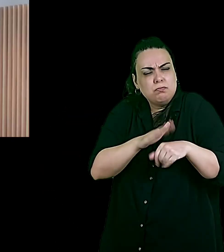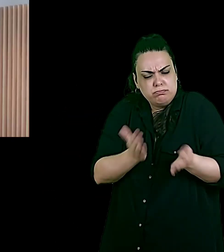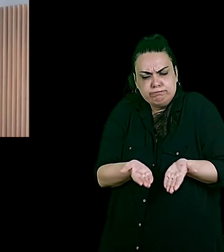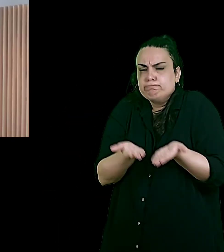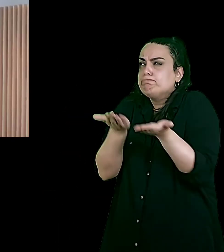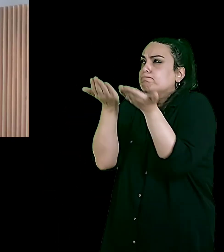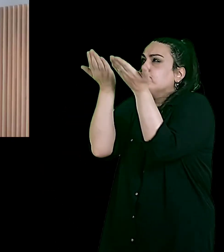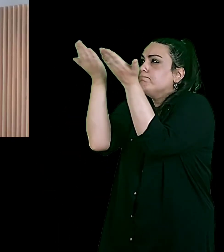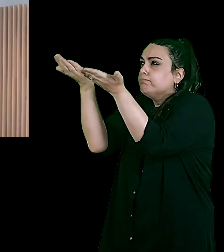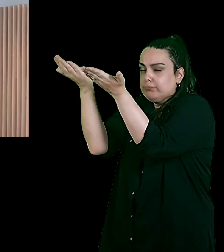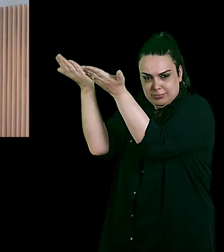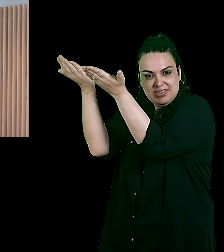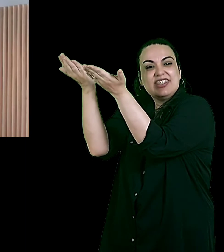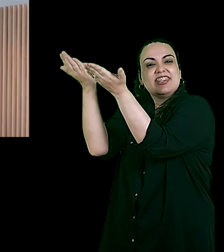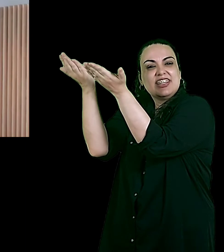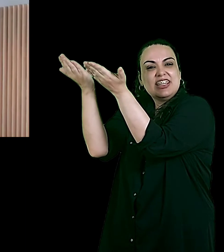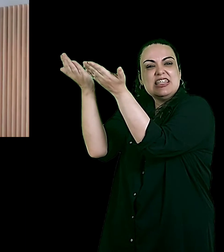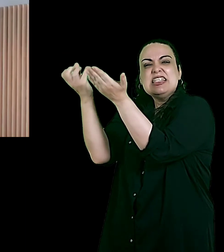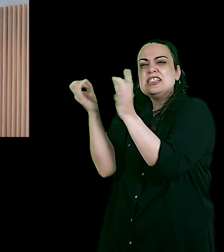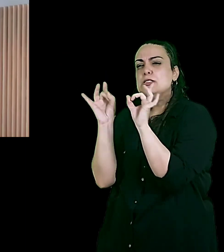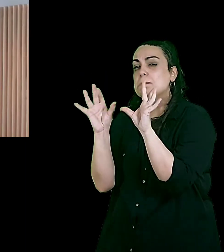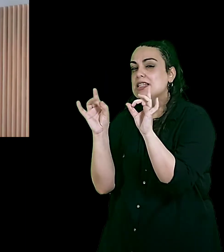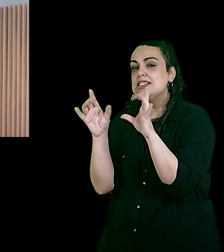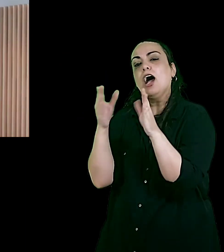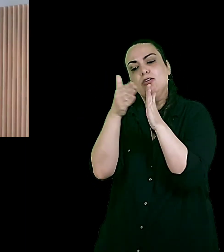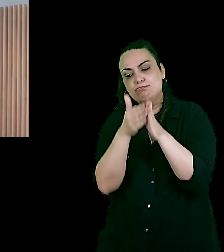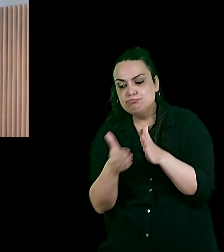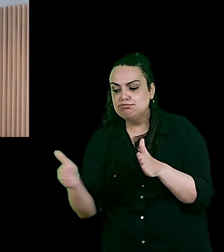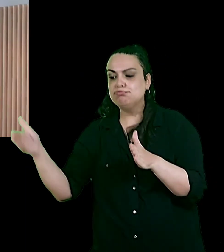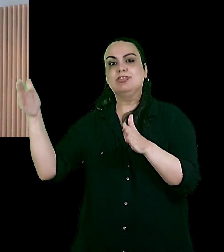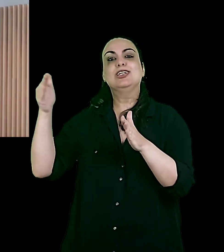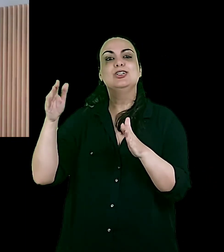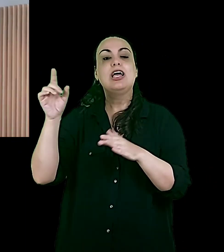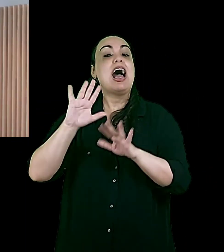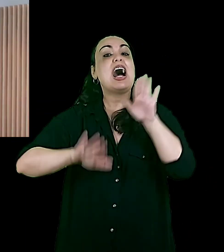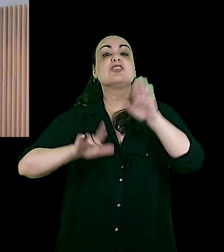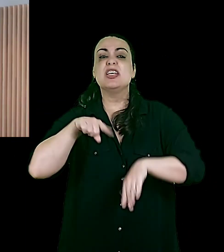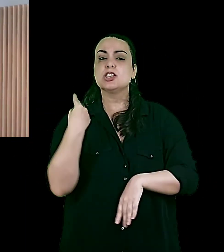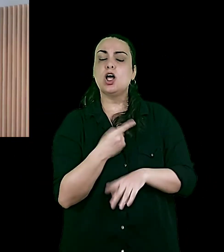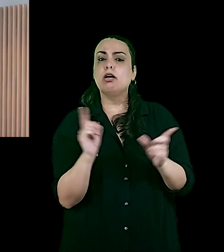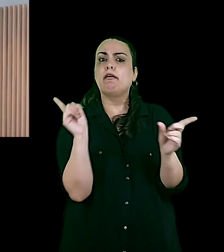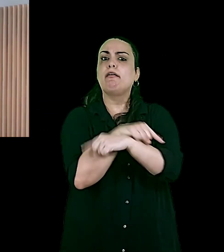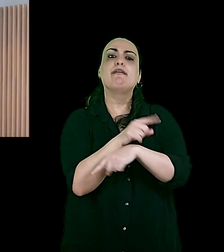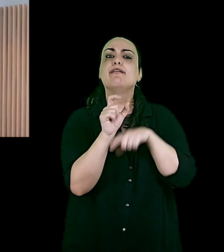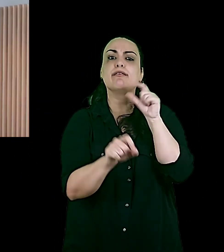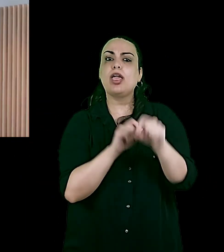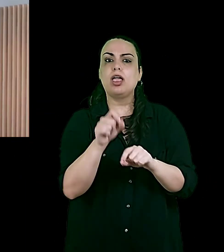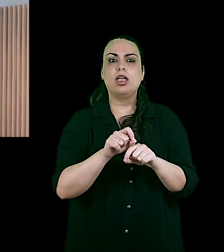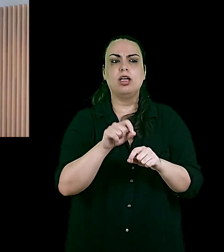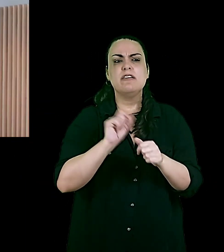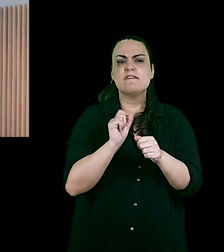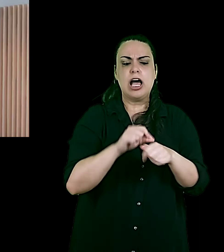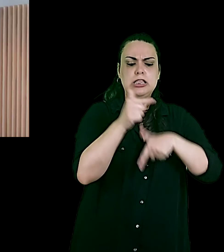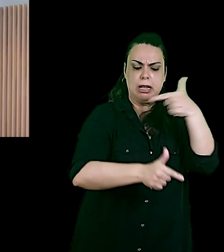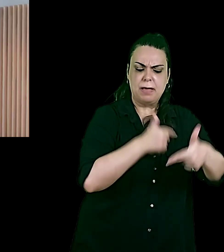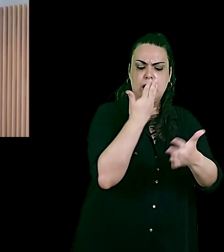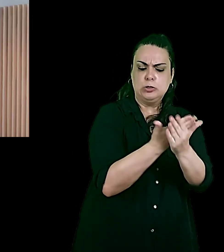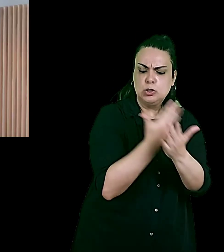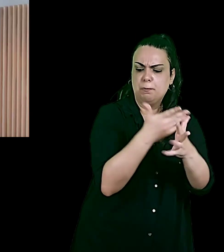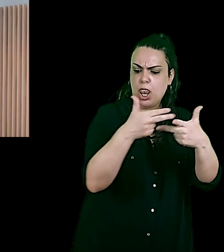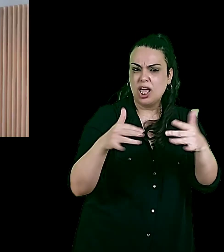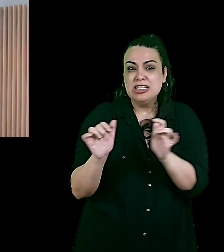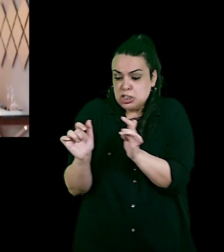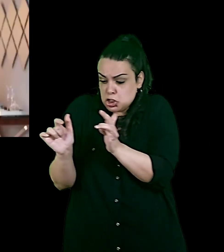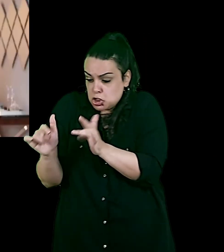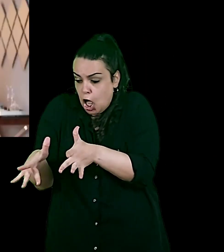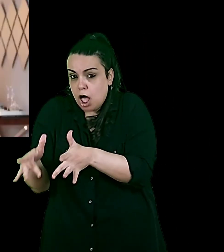A verdade é que muitas vezes nós damos para Deus o tempo da sobra, o resto, e o que Deus está dizendo é, agende um horário comigo e seja fiel a